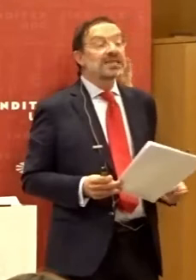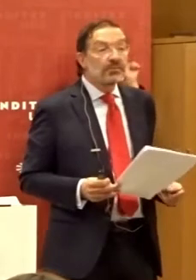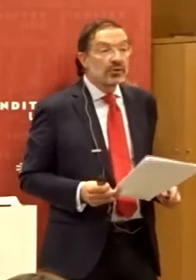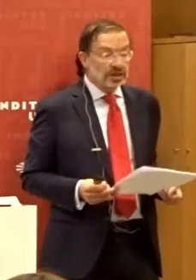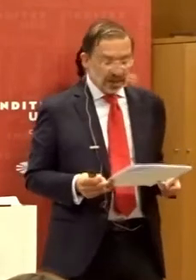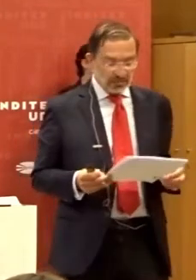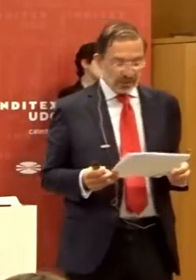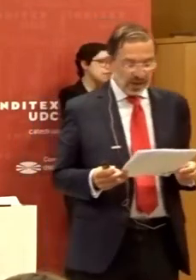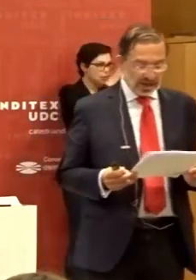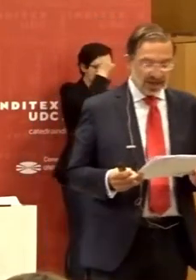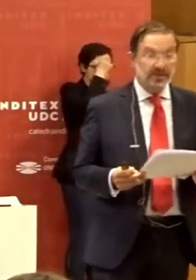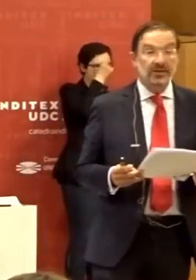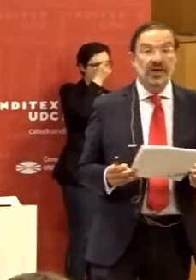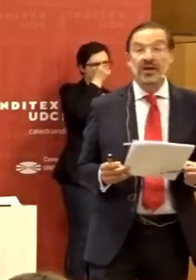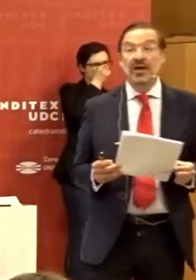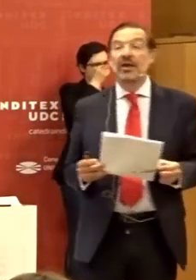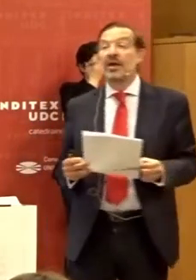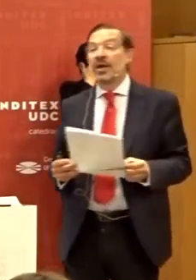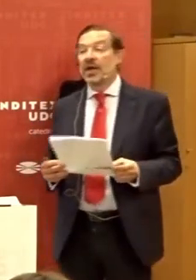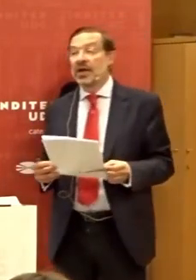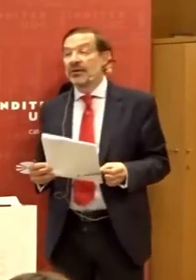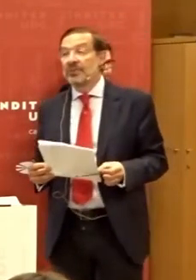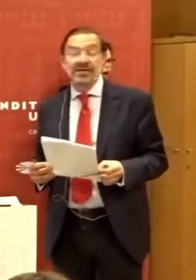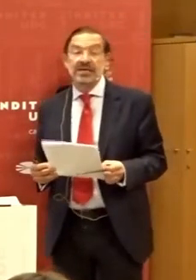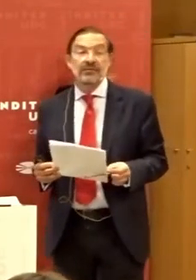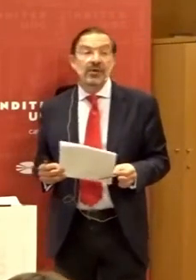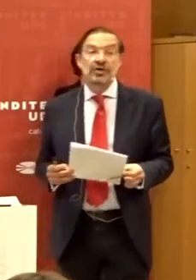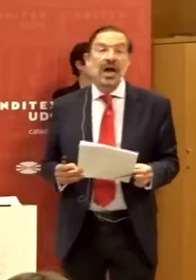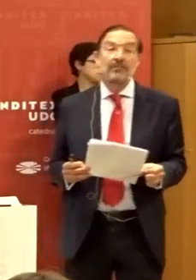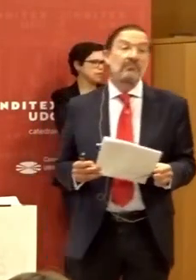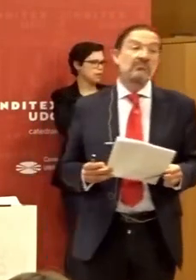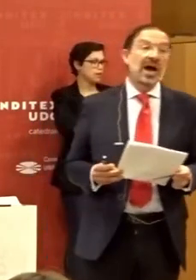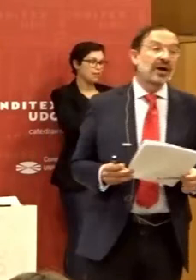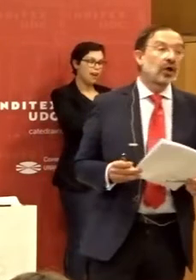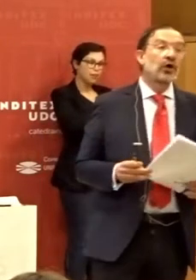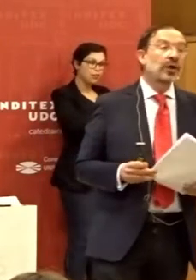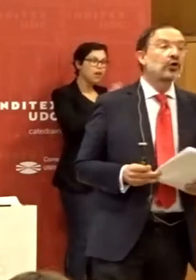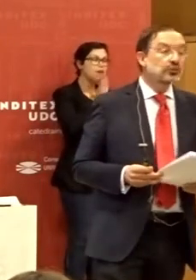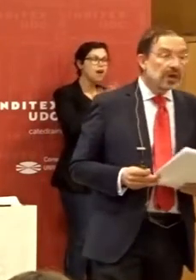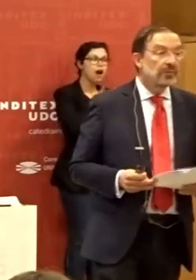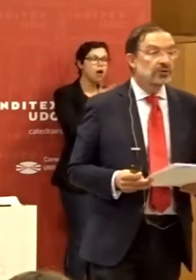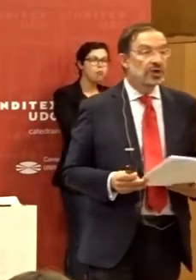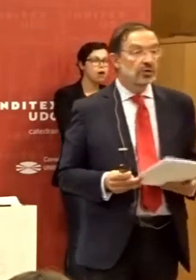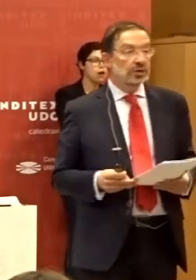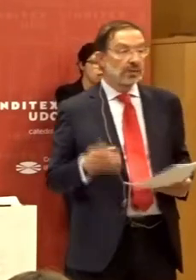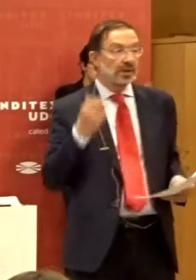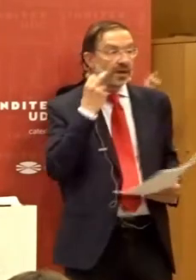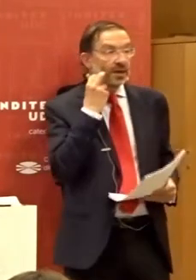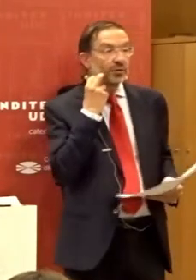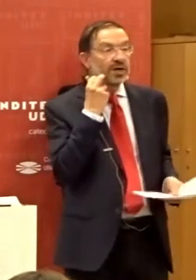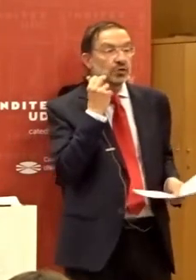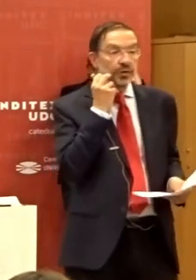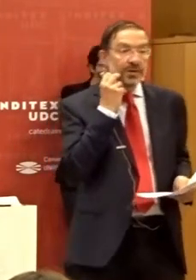intelectual más importante de la provincia de Alicante. Presta servicios a alrededor de 2.000 personas con